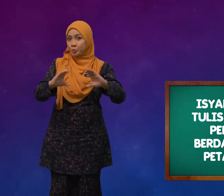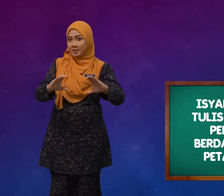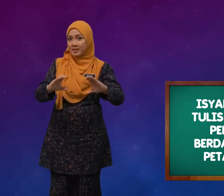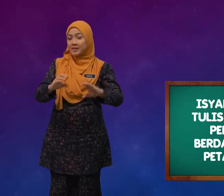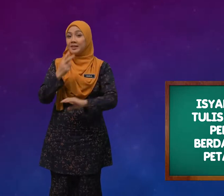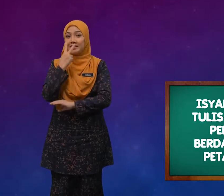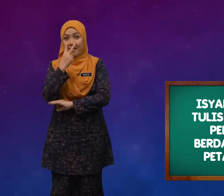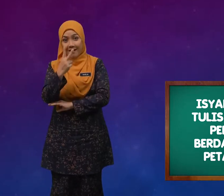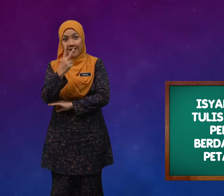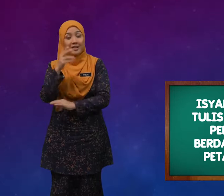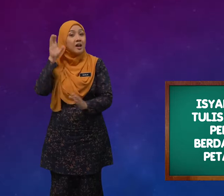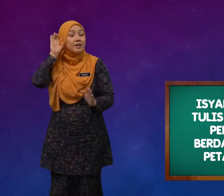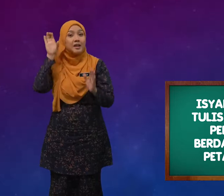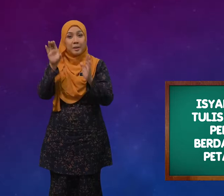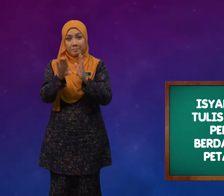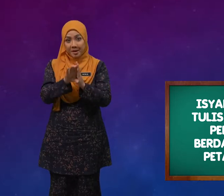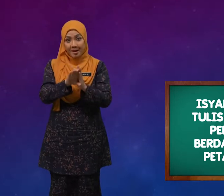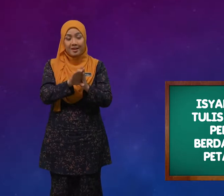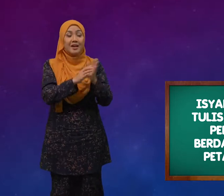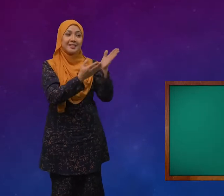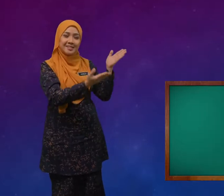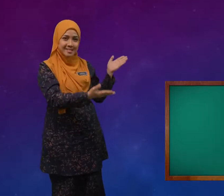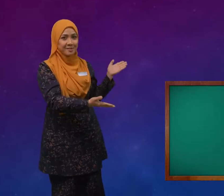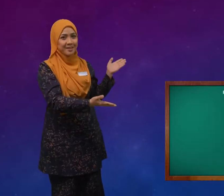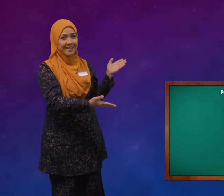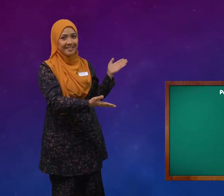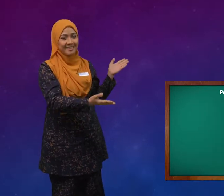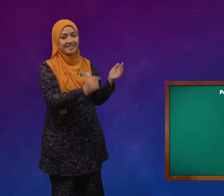Cuba lihat gambar di sebelah.